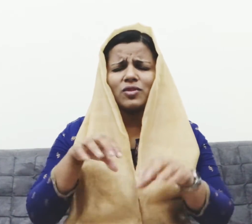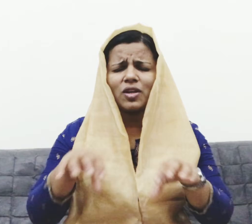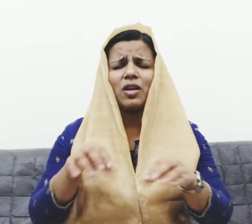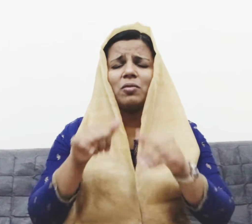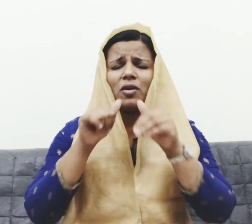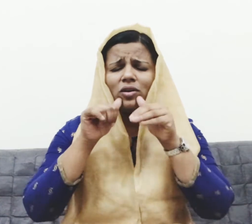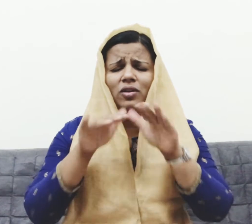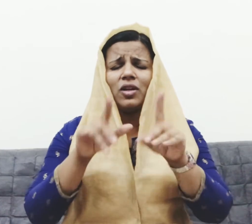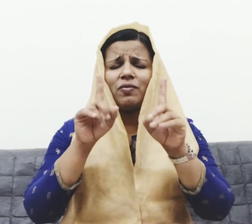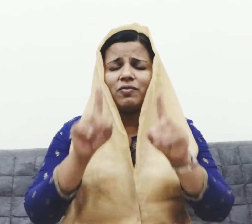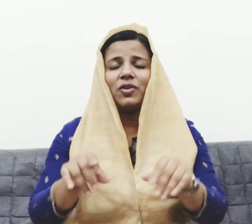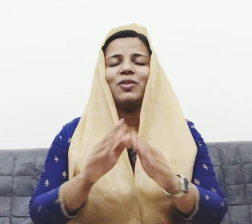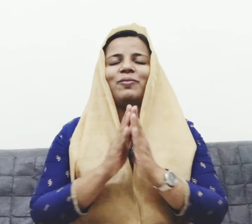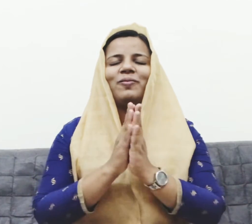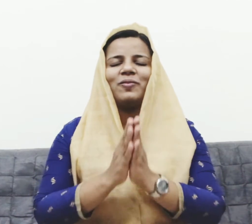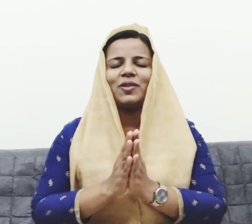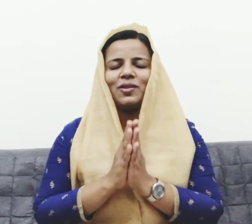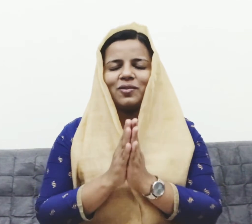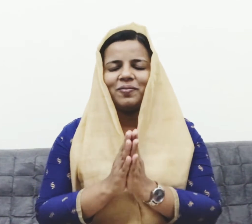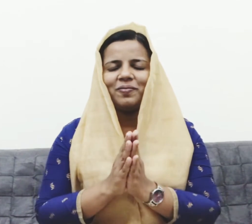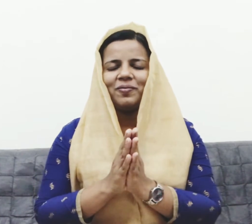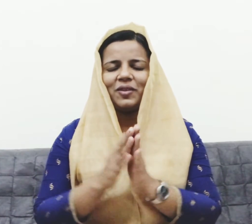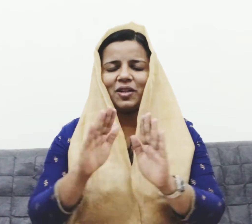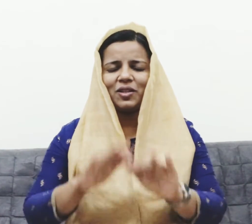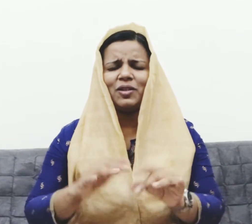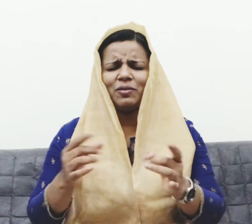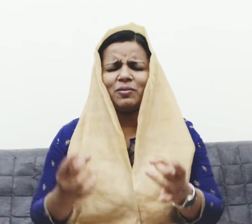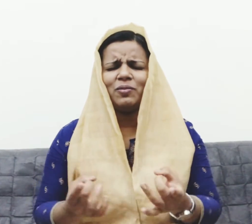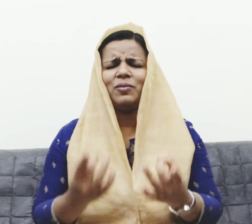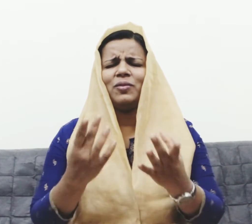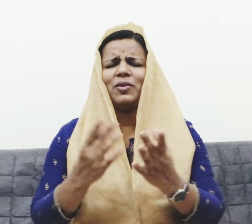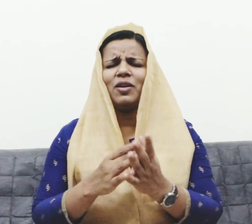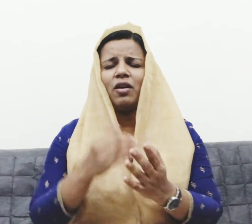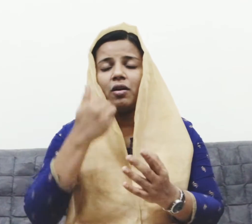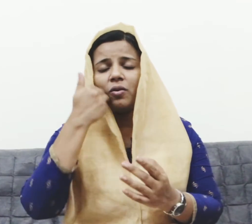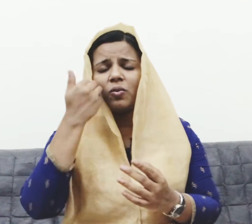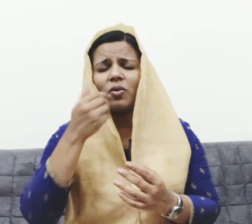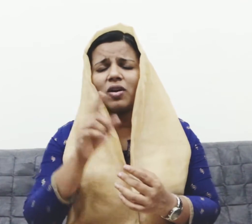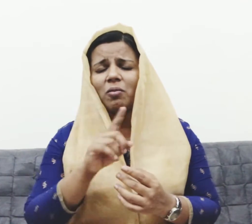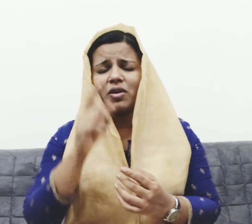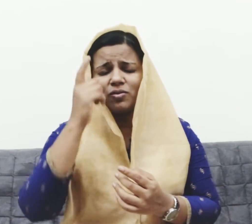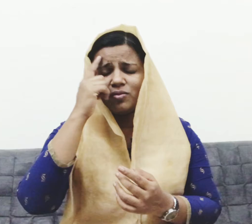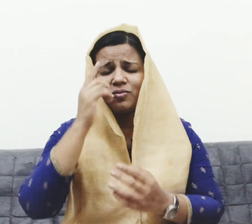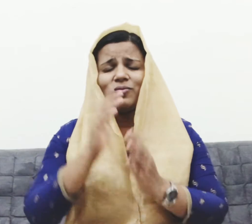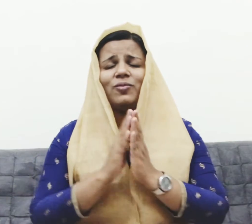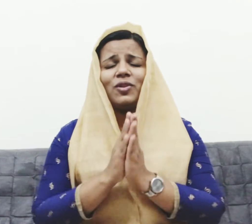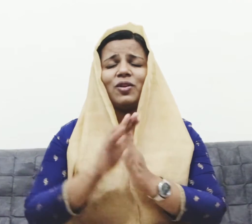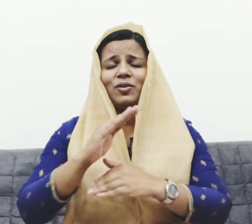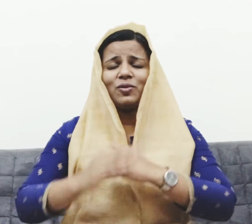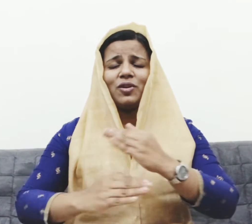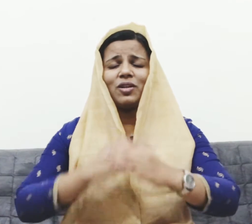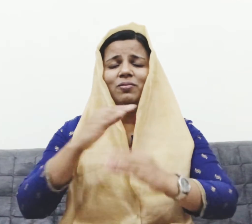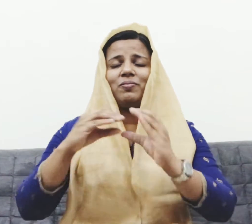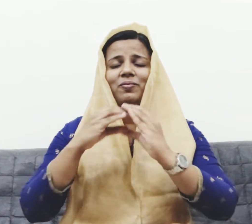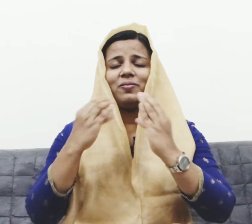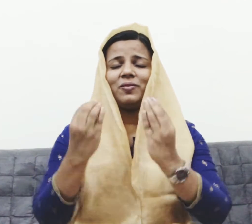തീരുവാൻ യേശുവിൻ്റെ നാമത്തിൽ പ്രാർത്ഥിക്കുന്നു. കർത്താവേ, ഈ പ്രഭാതത്തിൽ ഹല്ലേലൂയ രോഗികളായിരിക്കുന്നവർക്ക് വേണ്ടി പ്രാർത്ഥിക്കുന്നു. സ്വർഗത്തിനും ഭൂമിക്കും